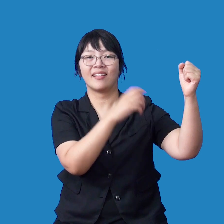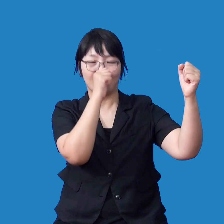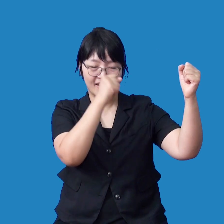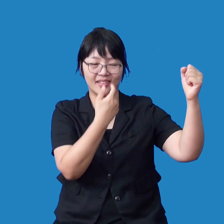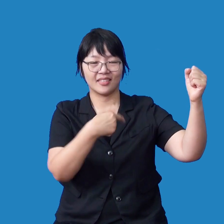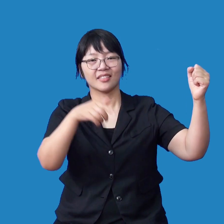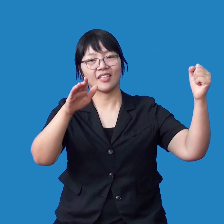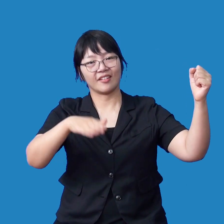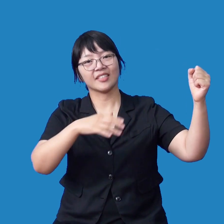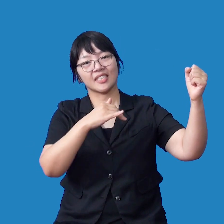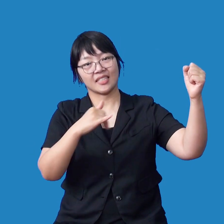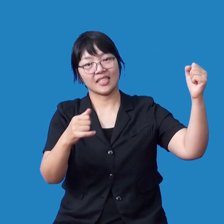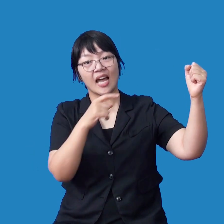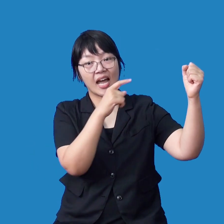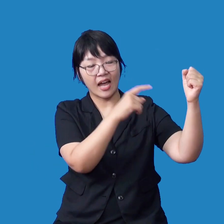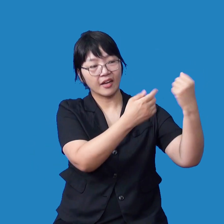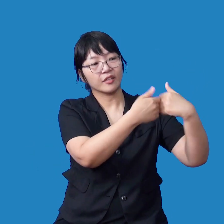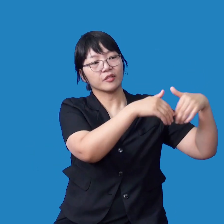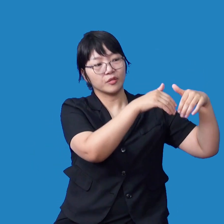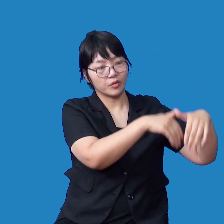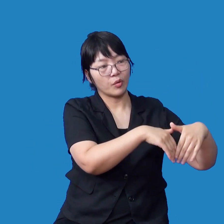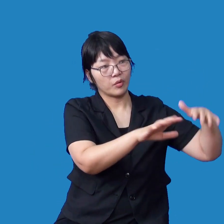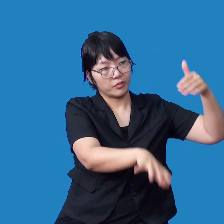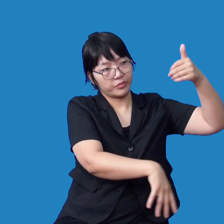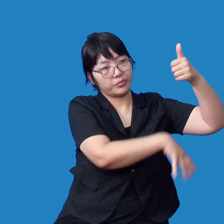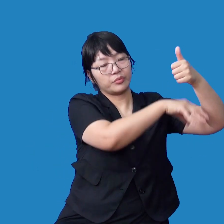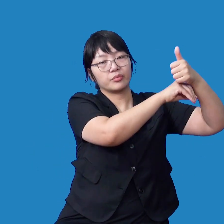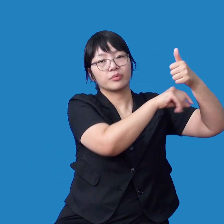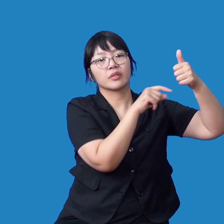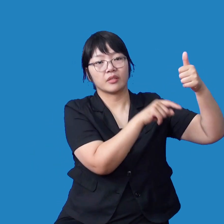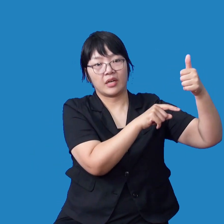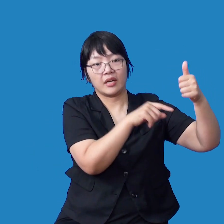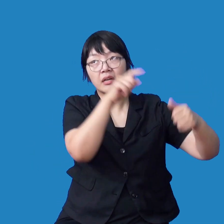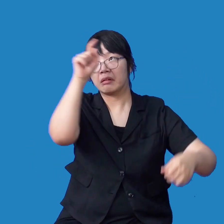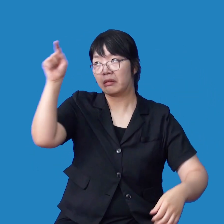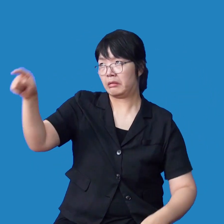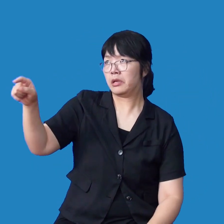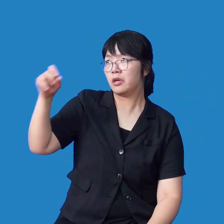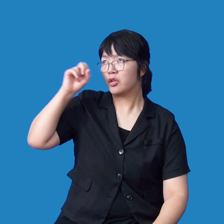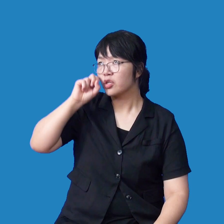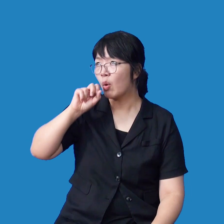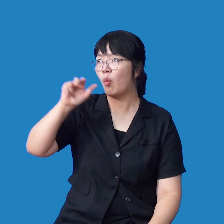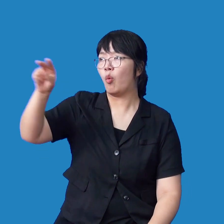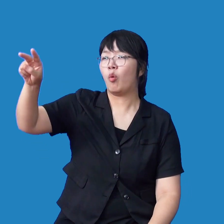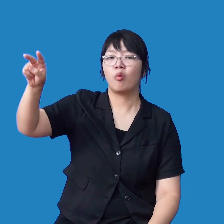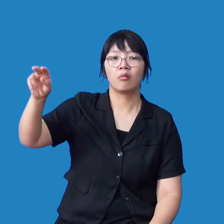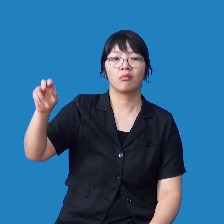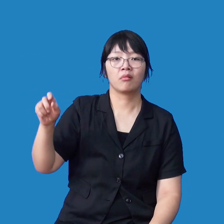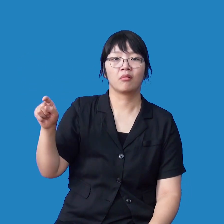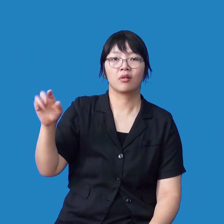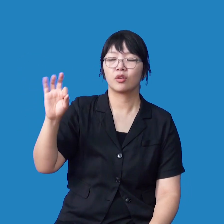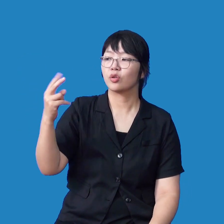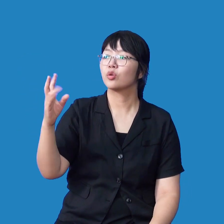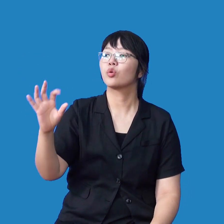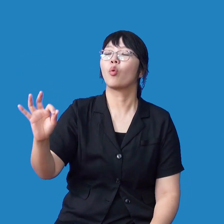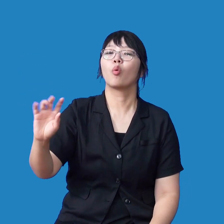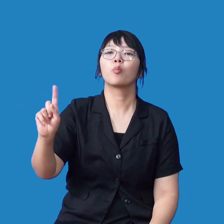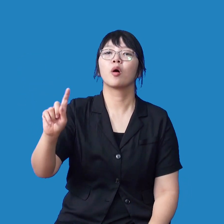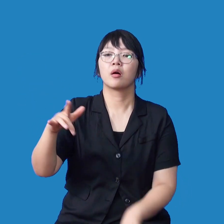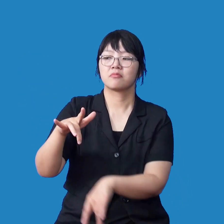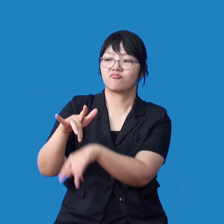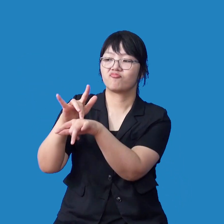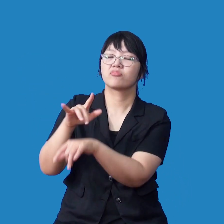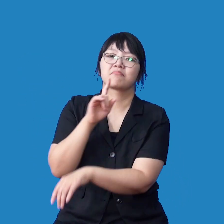천사. 미가엘과 그의 사자들, 그를 따르는 자들. 또 한편에는 용은